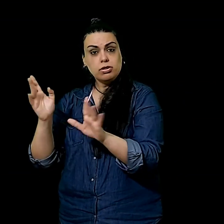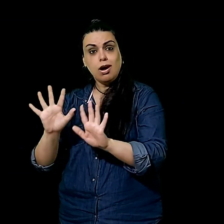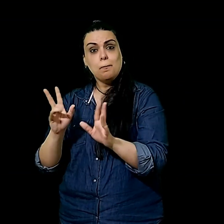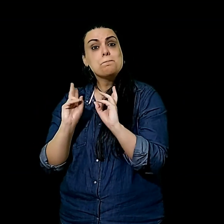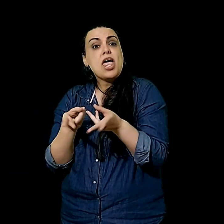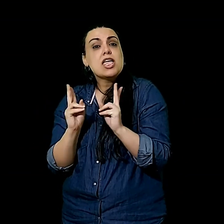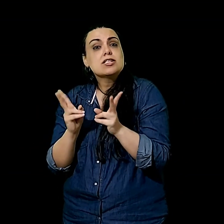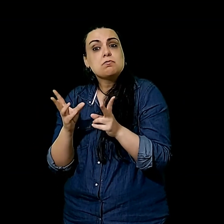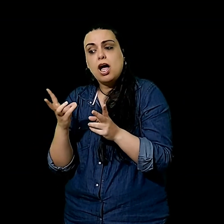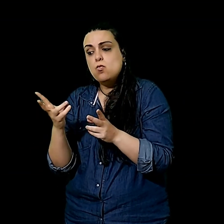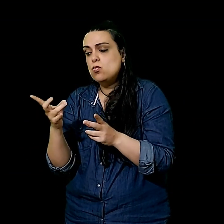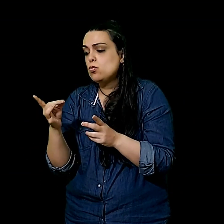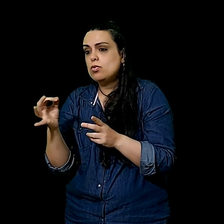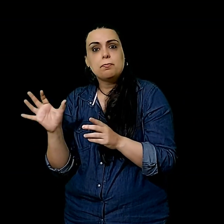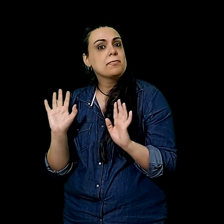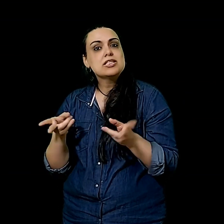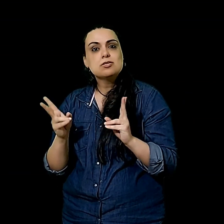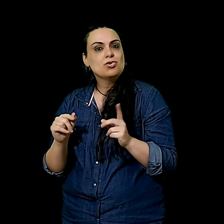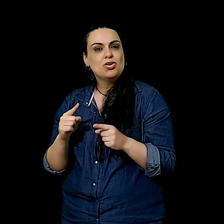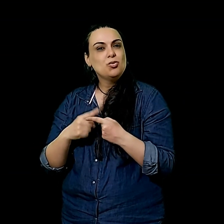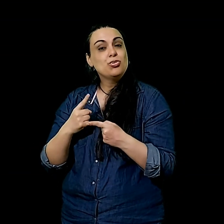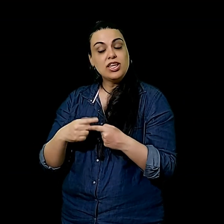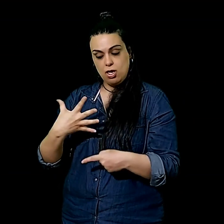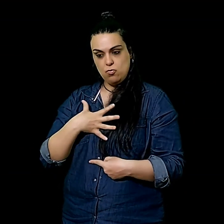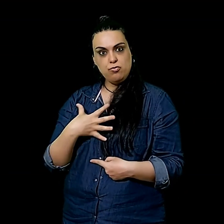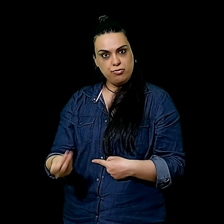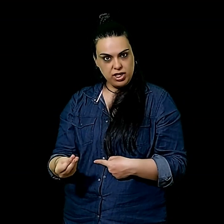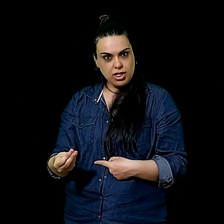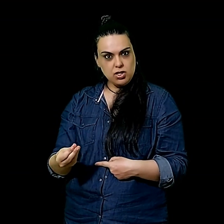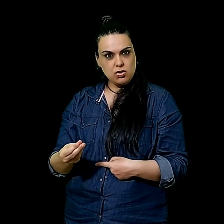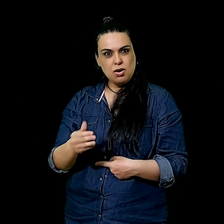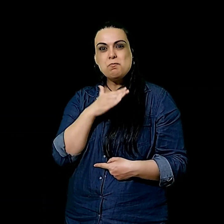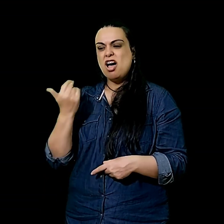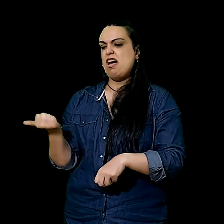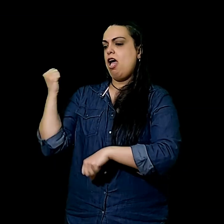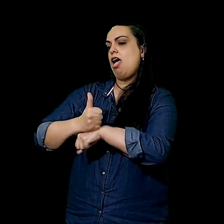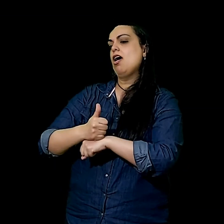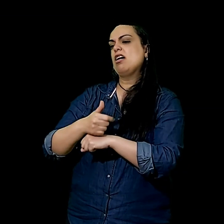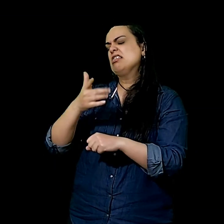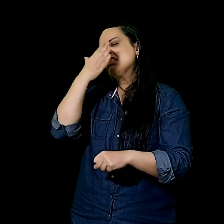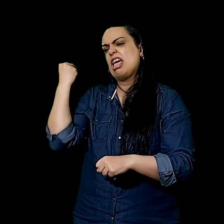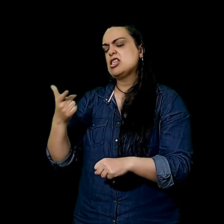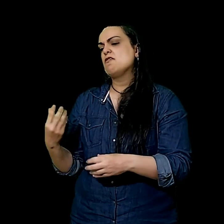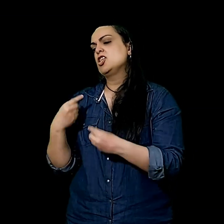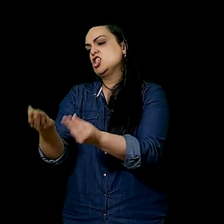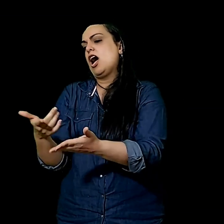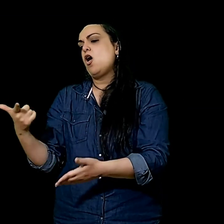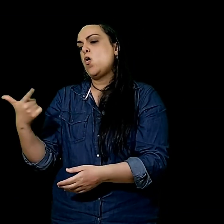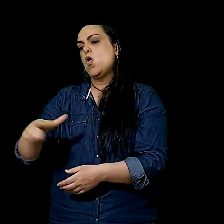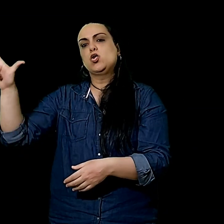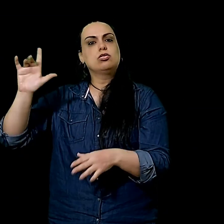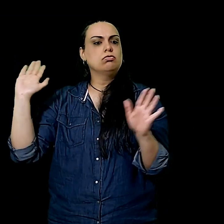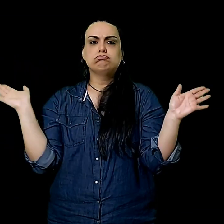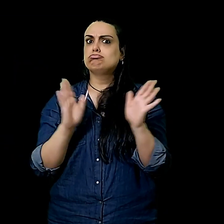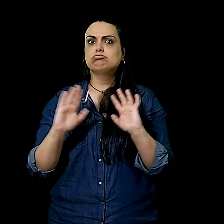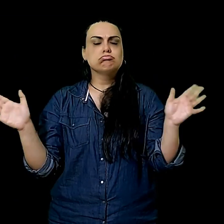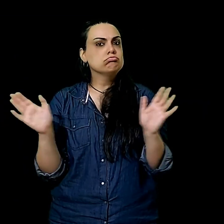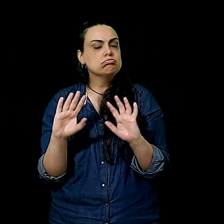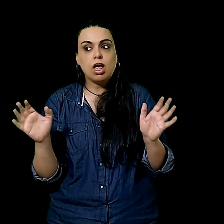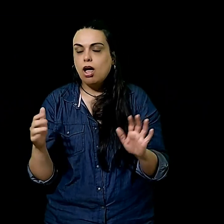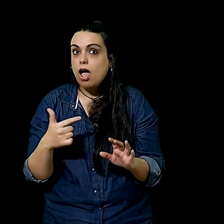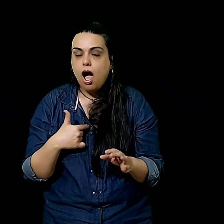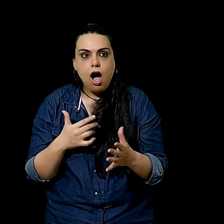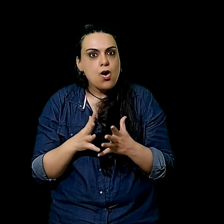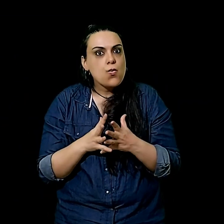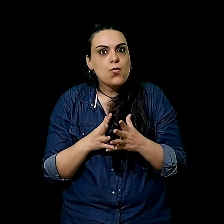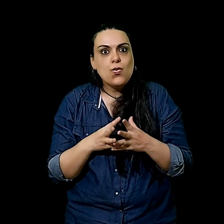mesma quantidade. Por quê? Porque para Deus nossos filhos nunca deixam de existir. Mesmo em vida ou não. Aquilo ali